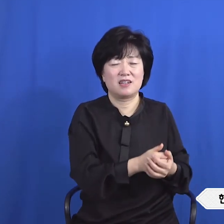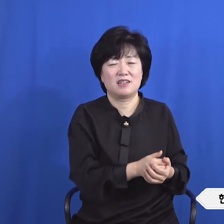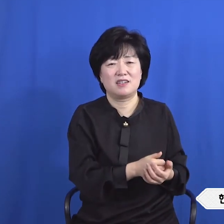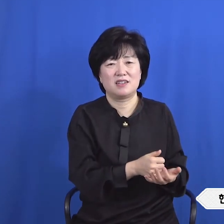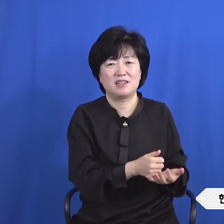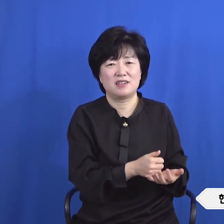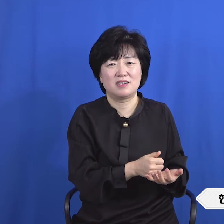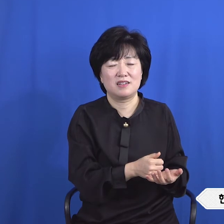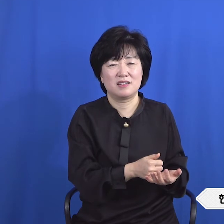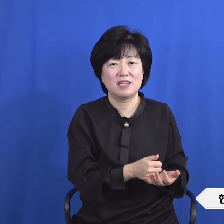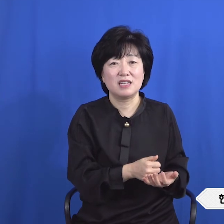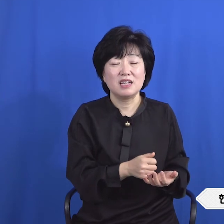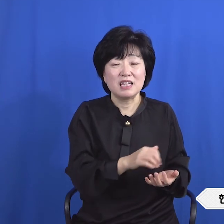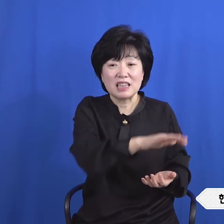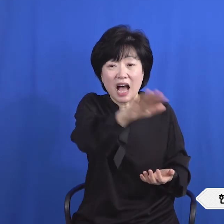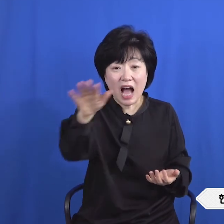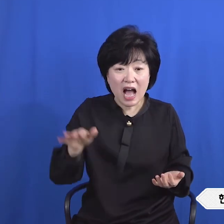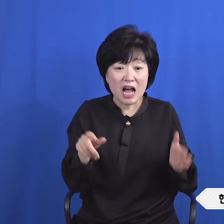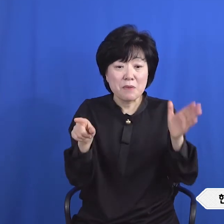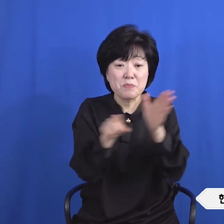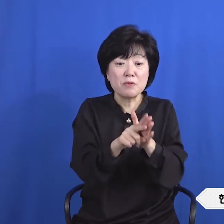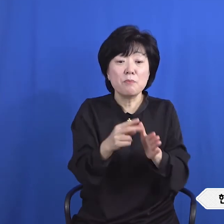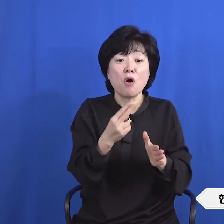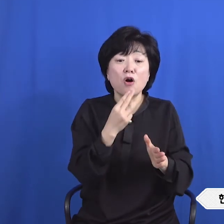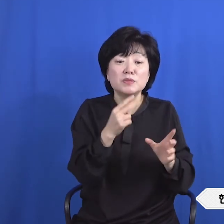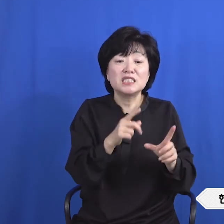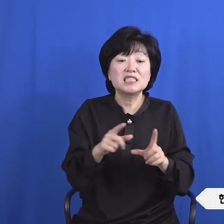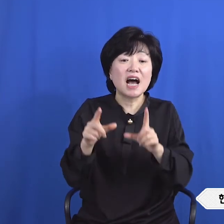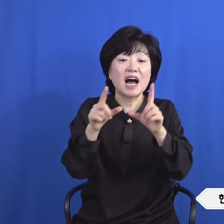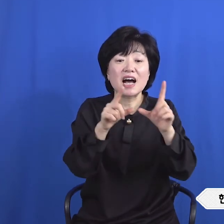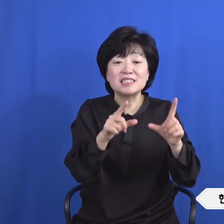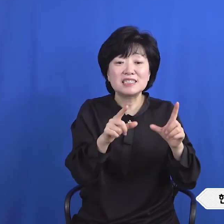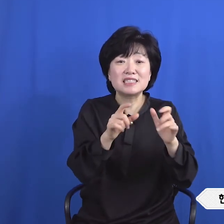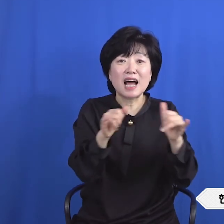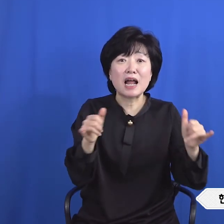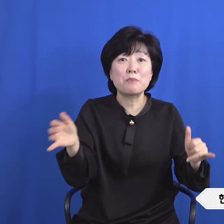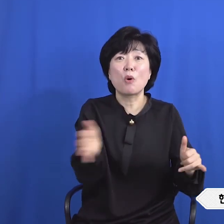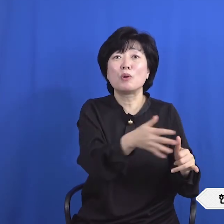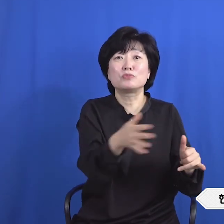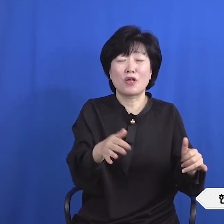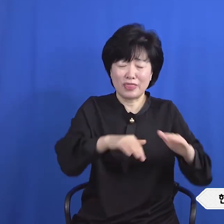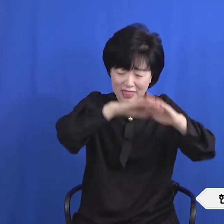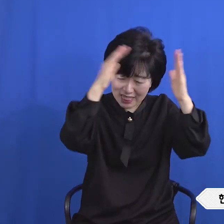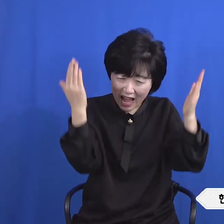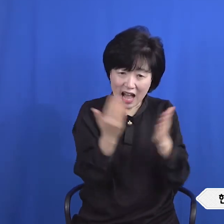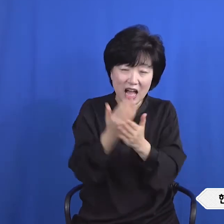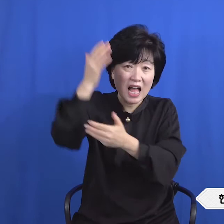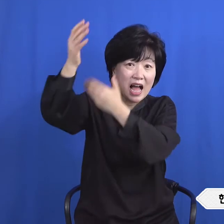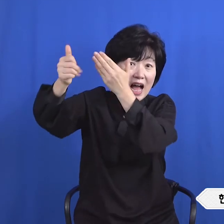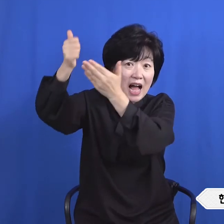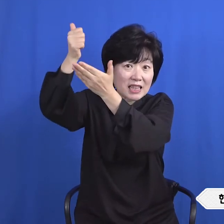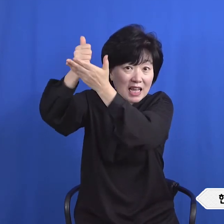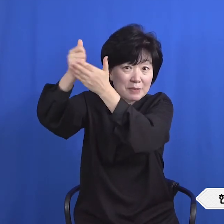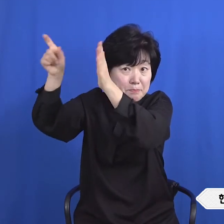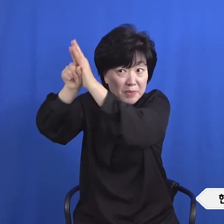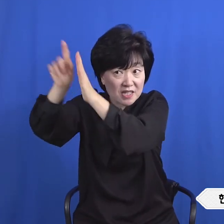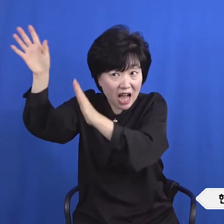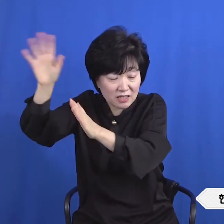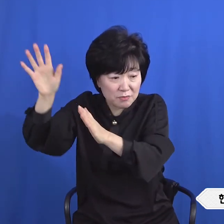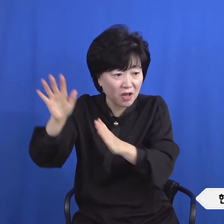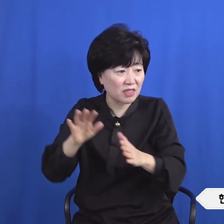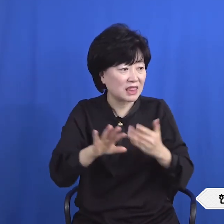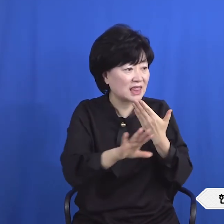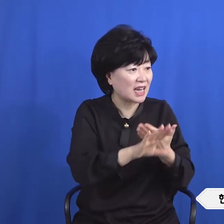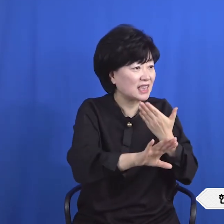의미에서 무신론자는 없습니다. 하나님을 안 믿는다는 것 뿐이지 그 대신에 다른 신을 믿고 있습니다.